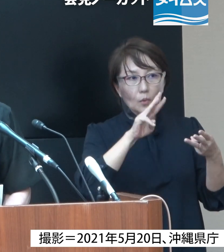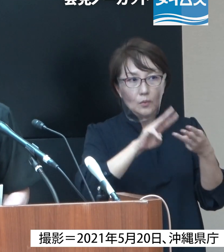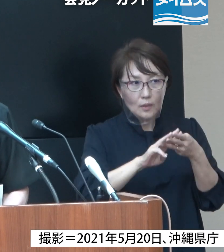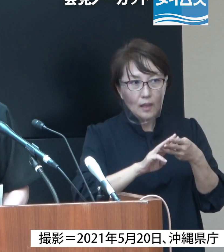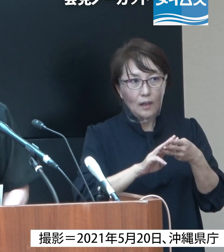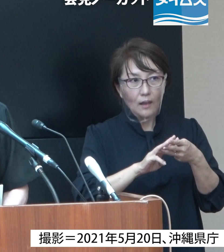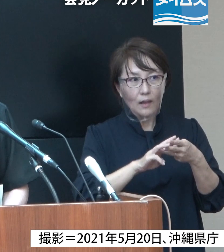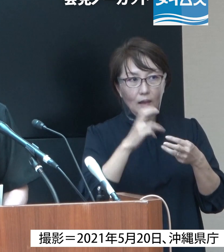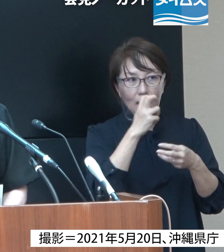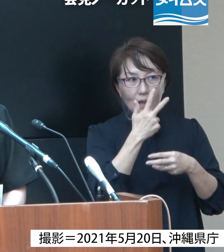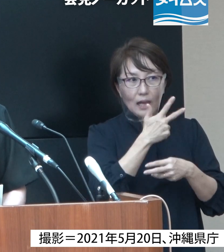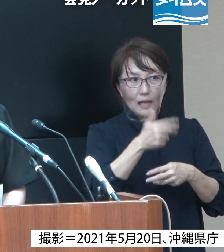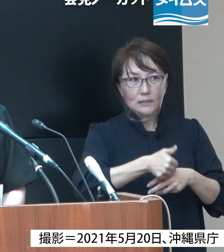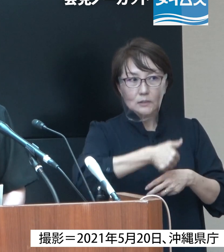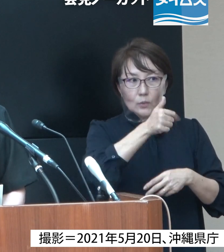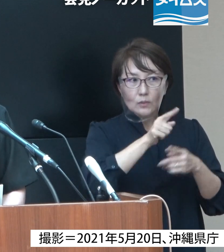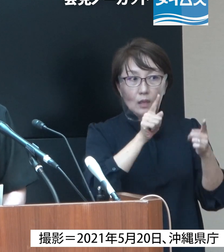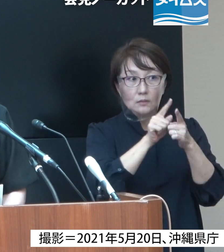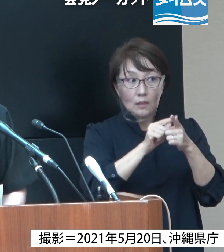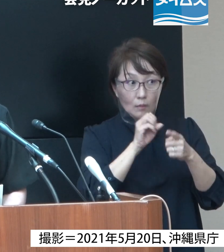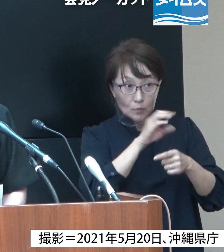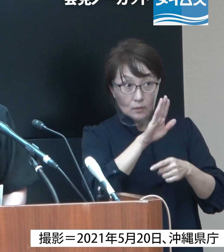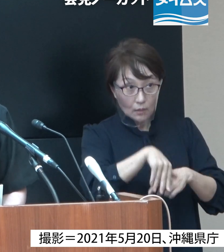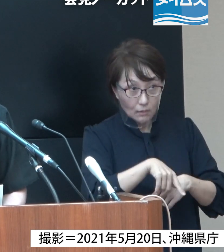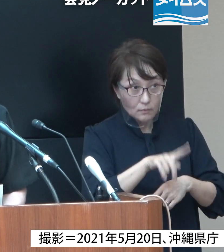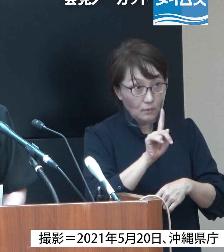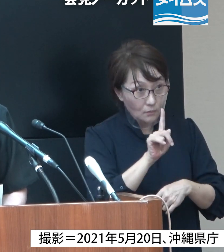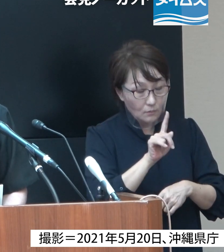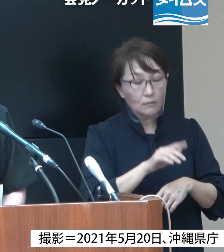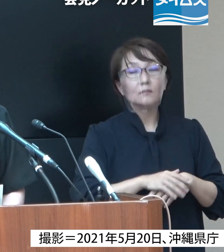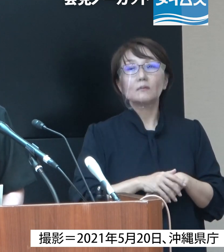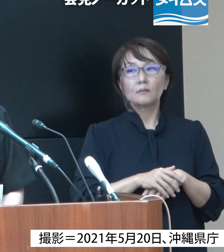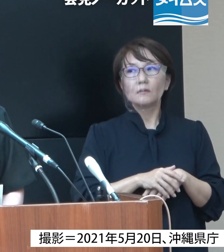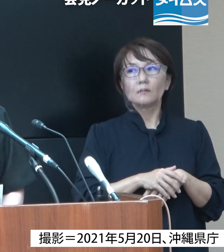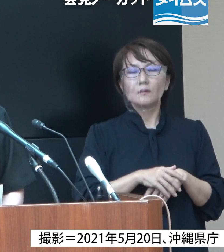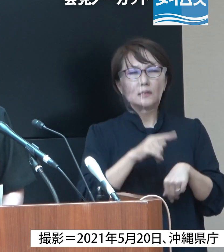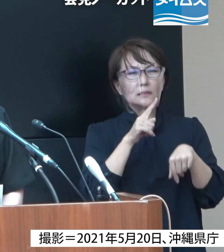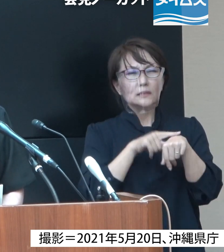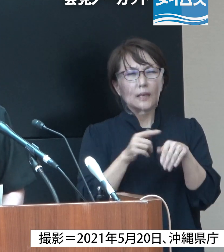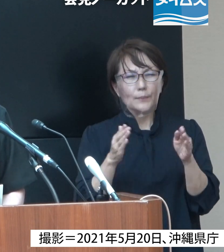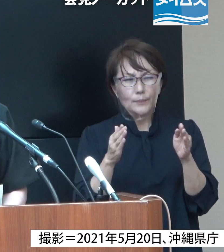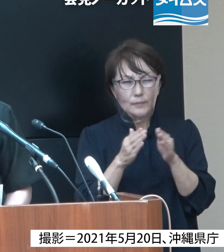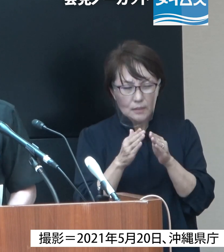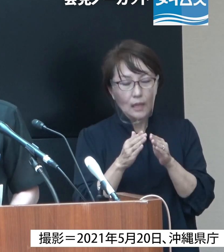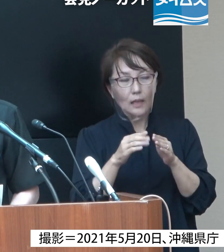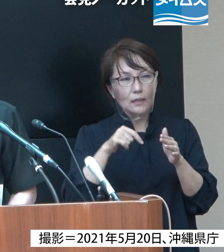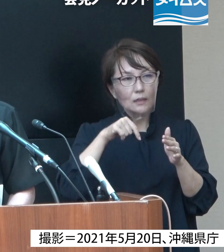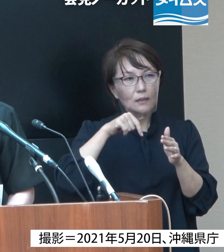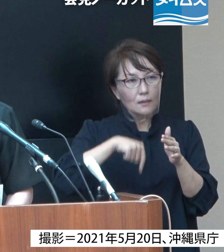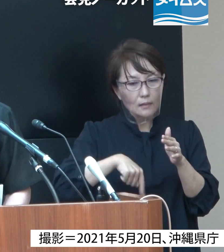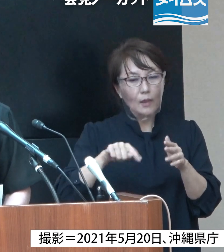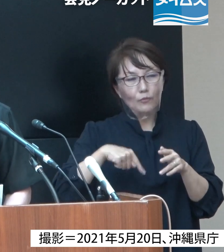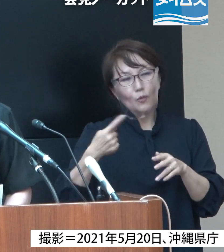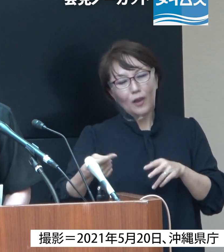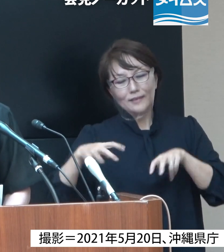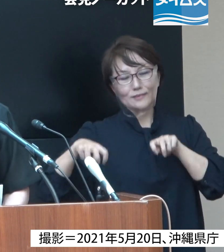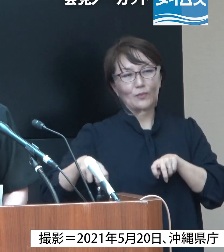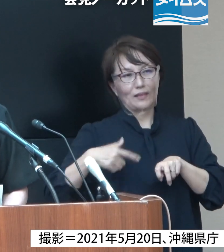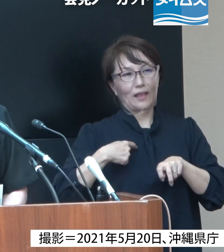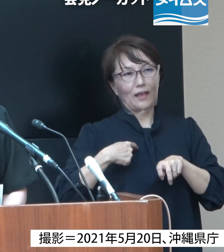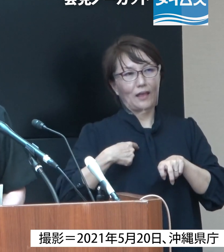長はお話しなかったことはありますか。 いえ、あの非常に短い時間の中で私は席隣通しだったんです